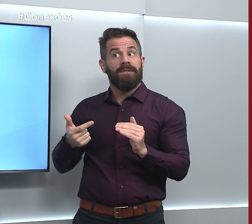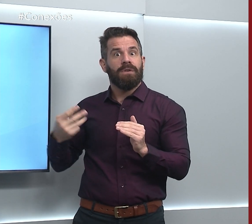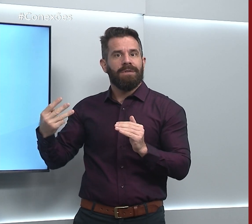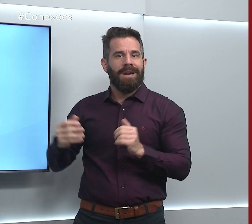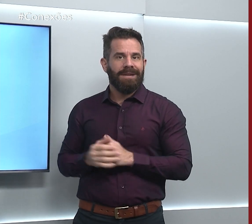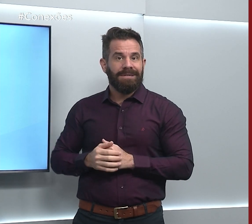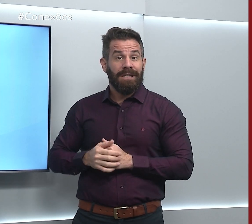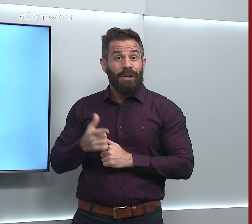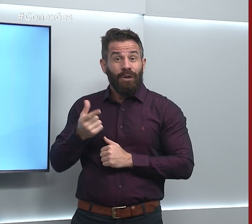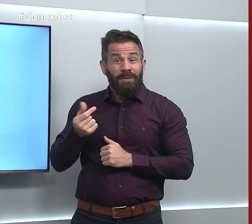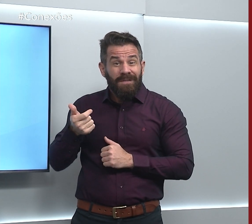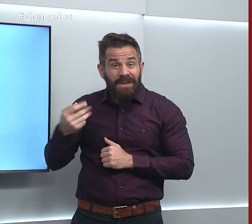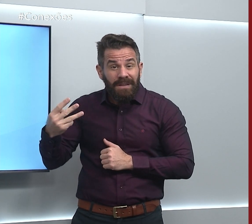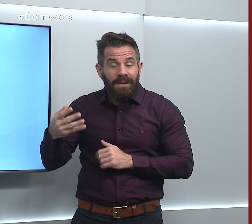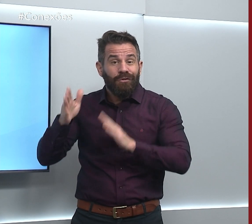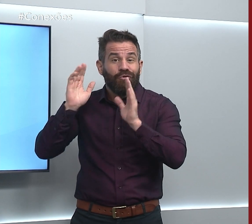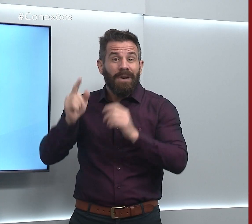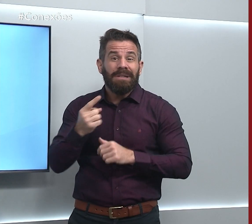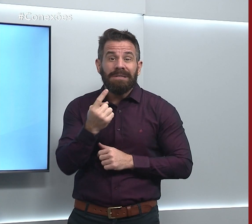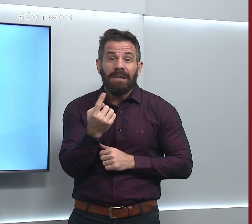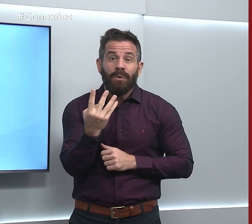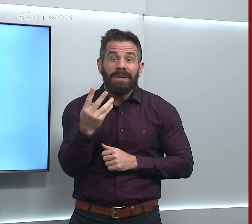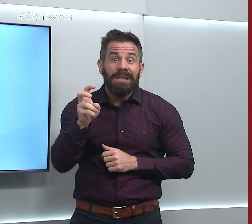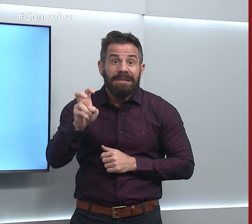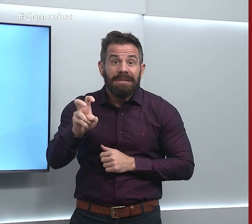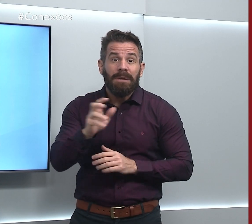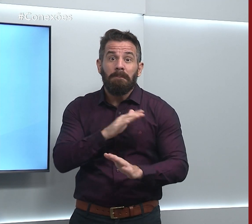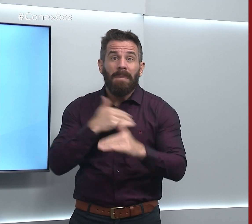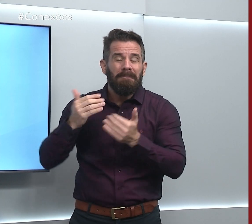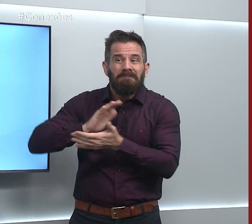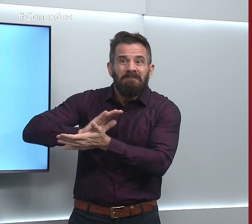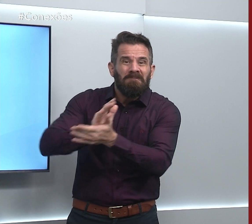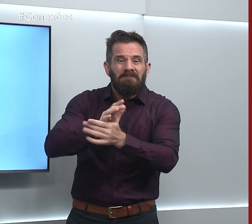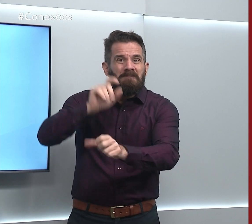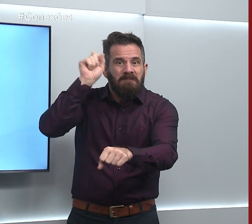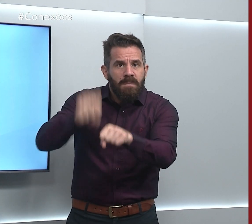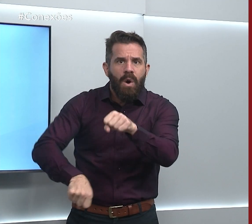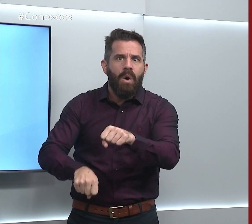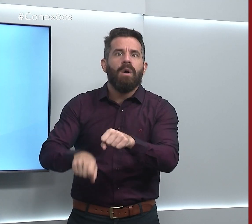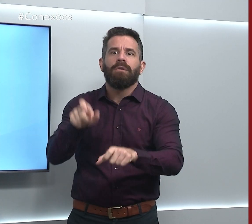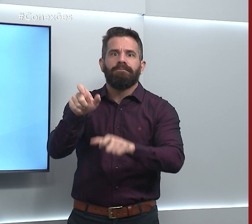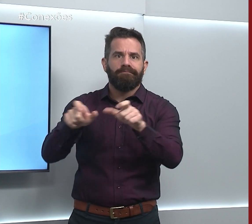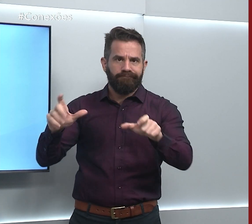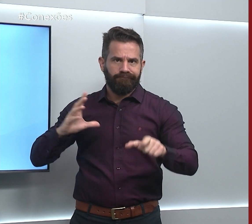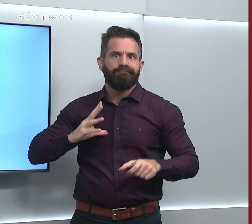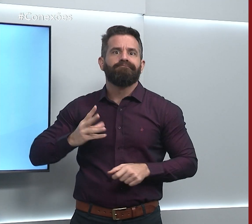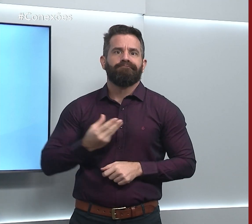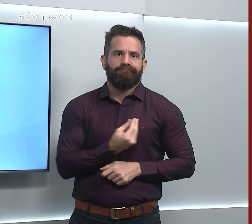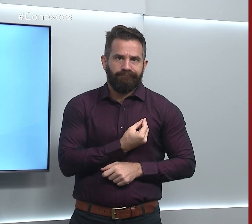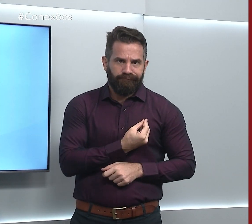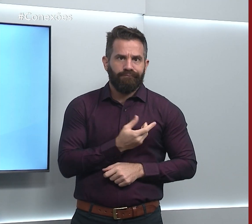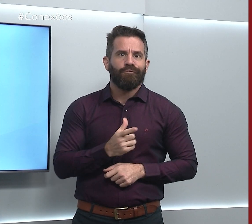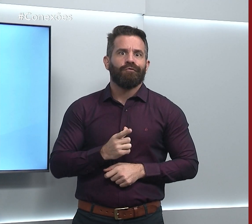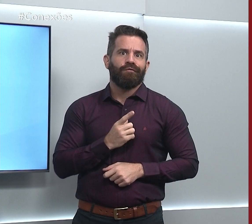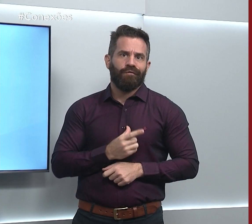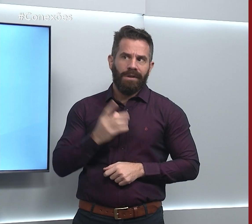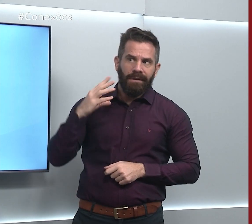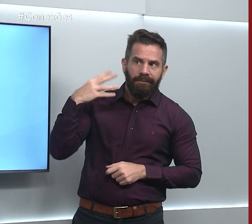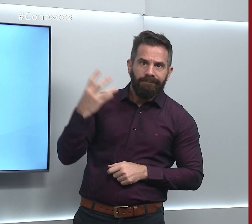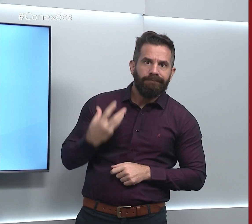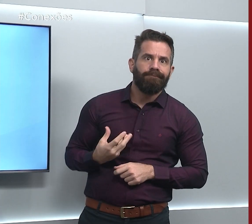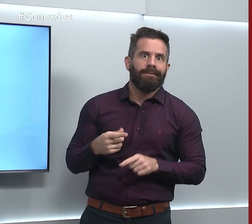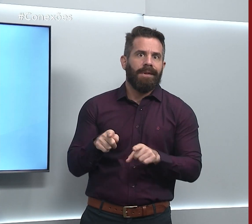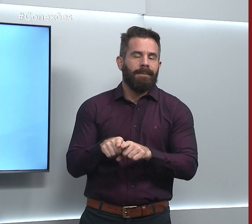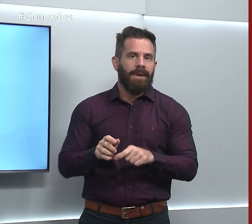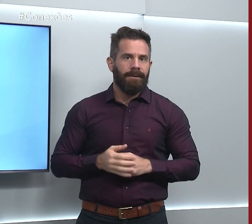ocorreram 145 mortes, assassinatos, de pessoas com tais identidades de gênero. Bom, em relação